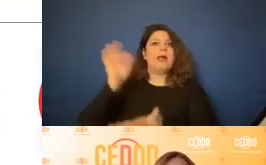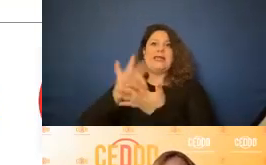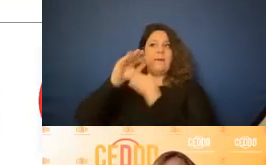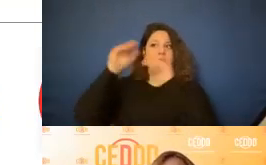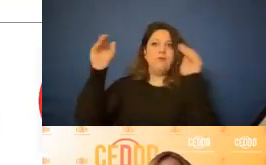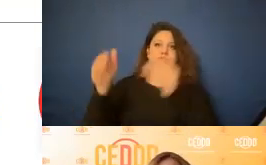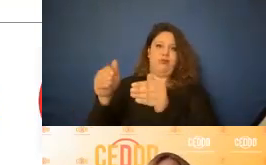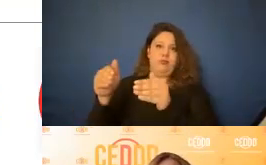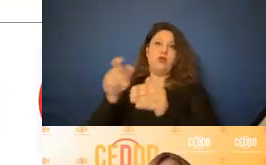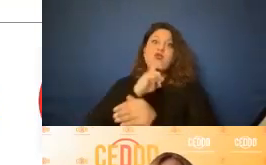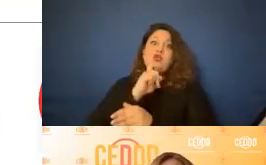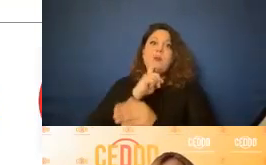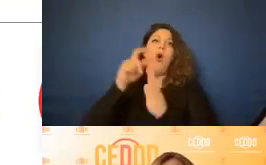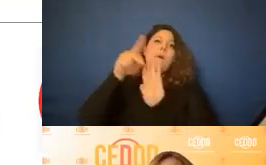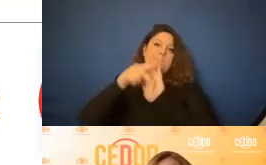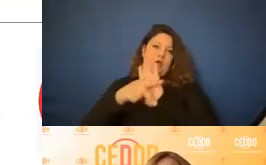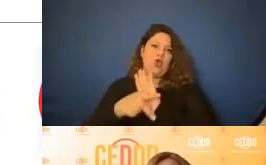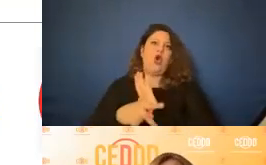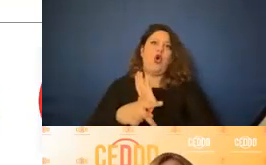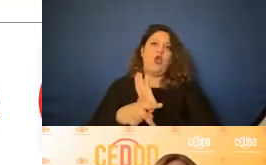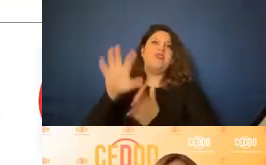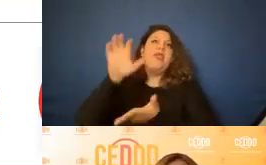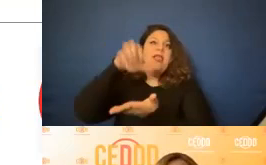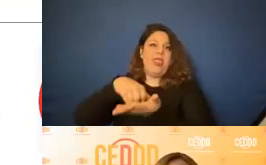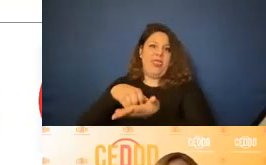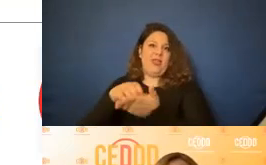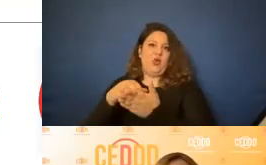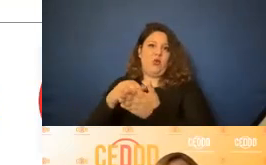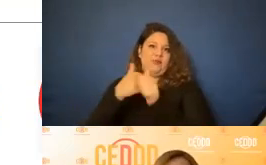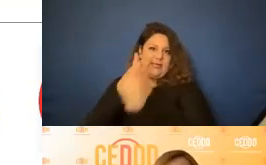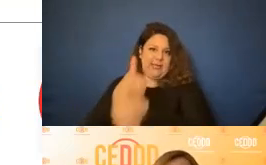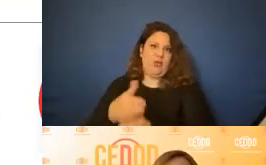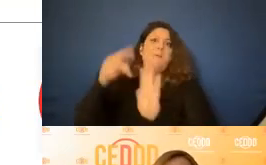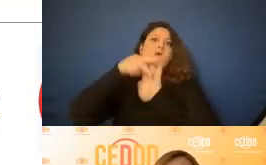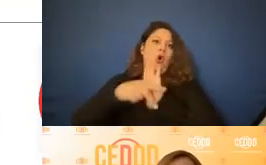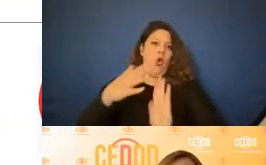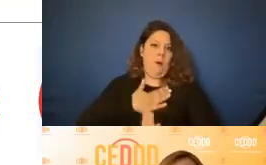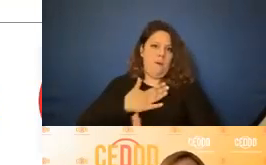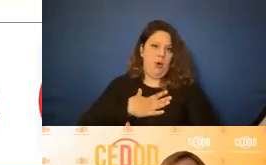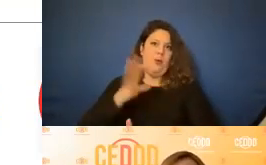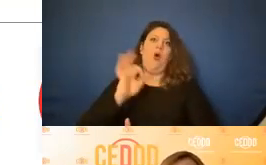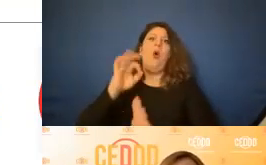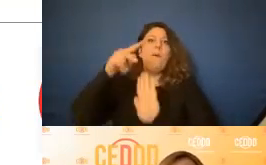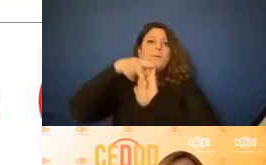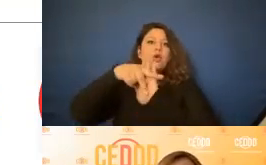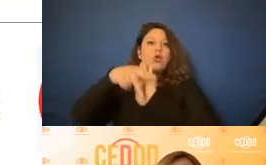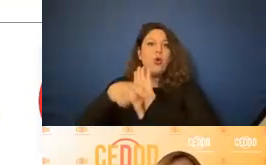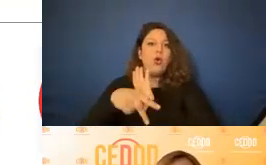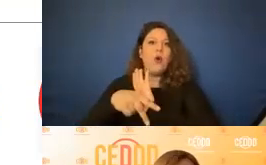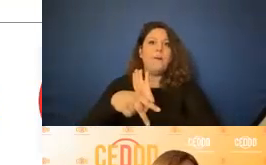los protocolos de actuación que tengamos en el centro, ya sea un protocolo propio o sea un protocolo de la propia,